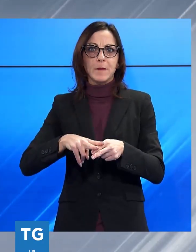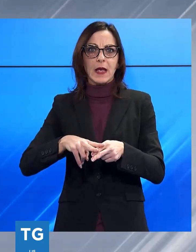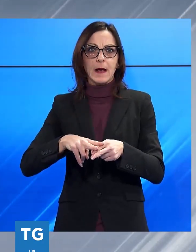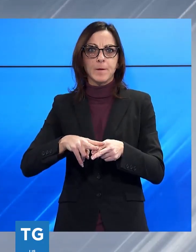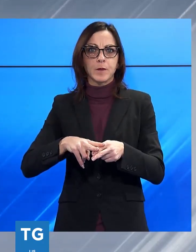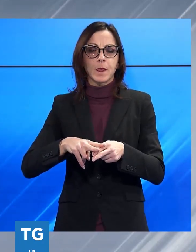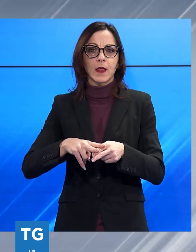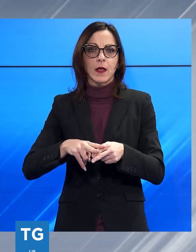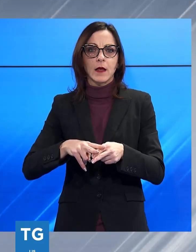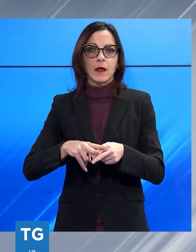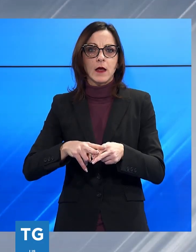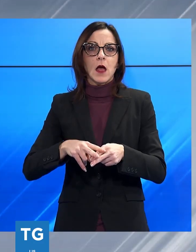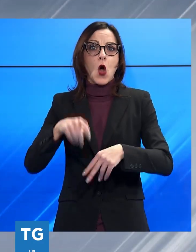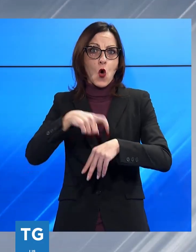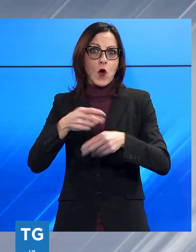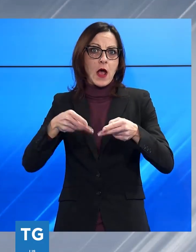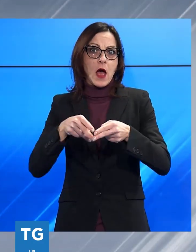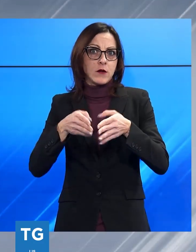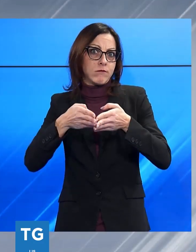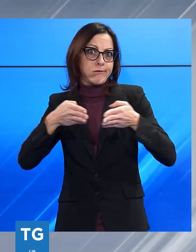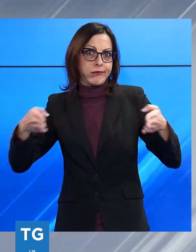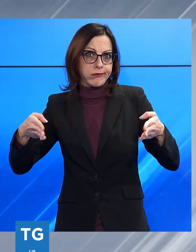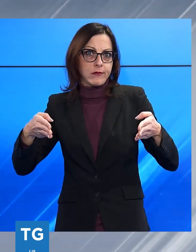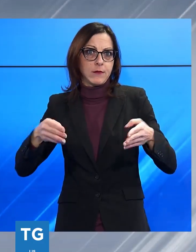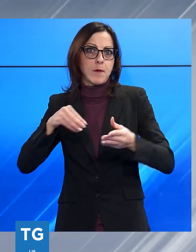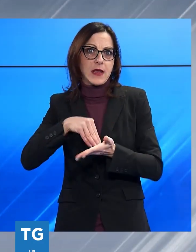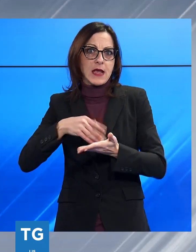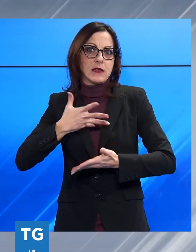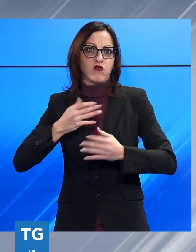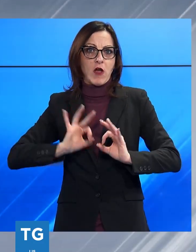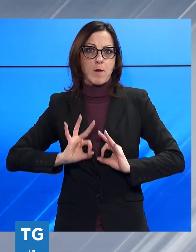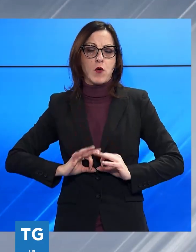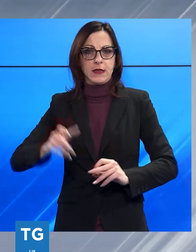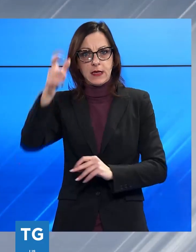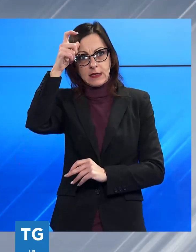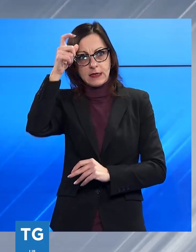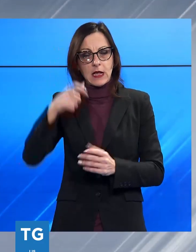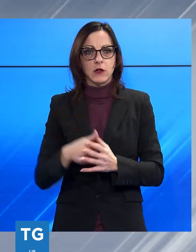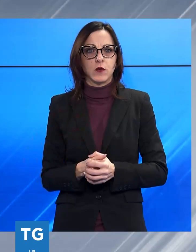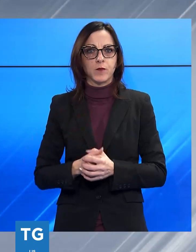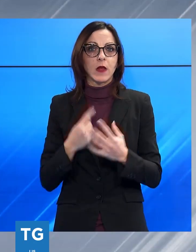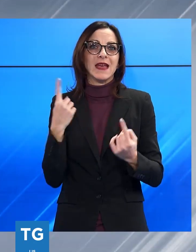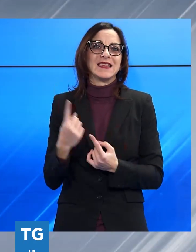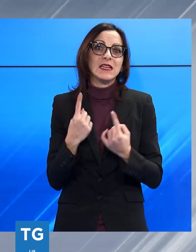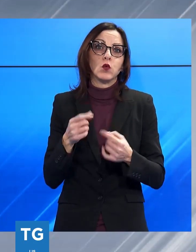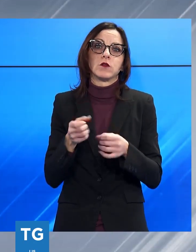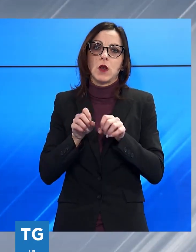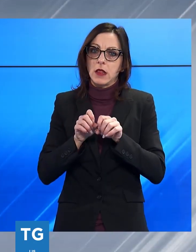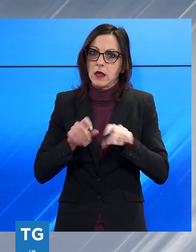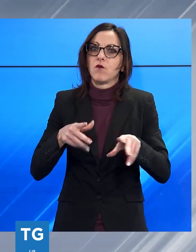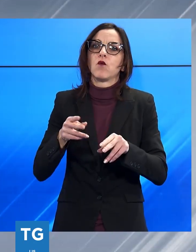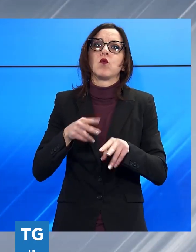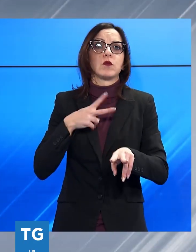delle fasce di presenza del personale di Polizia di Stato parliamo di fenomeni abbastanza diffusi sul territorio